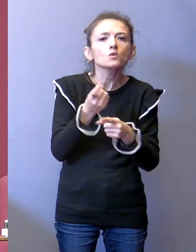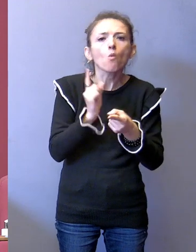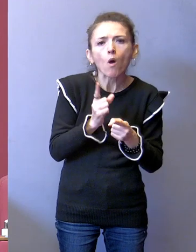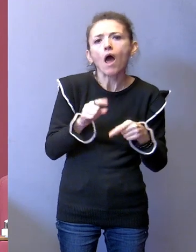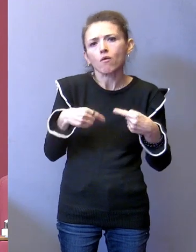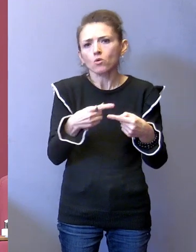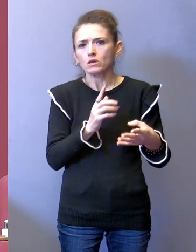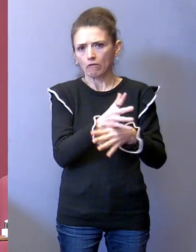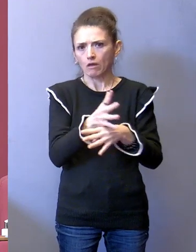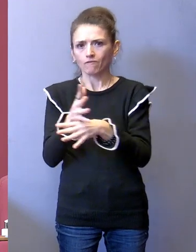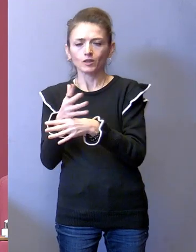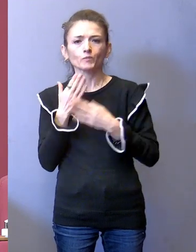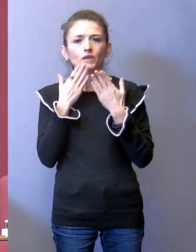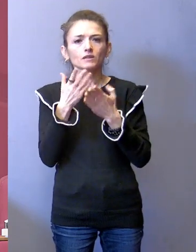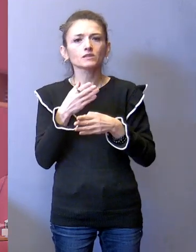consiglieri